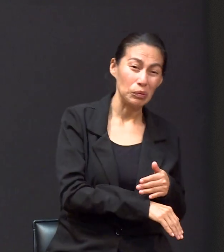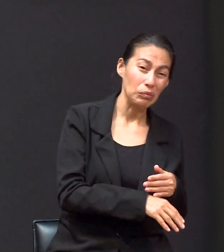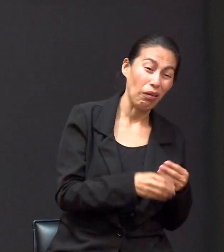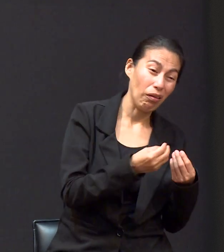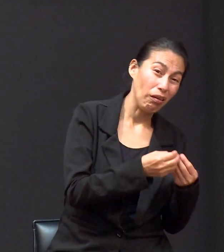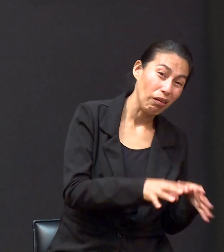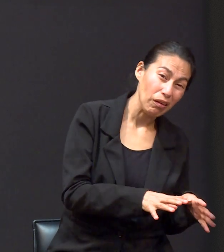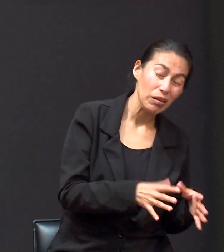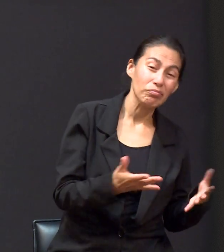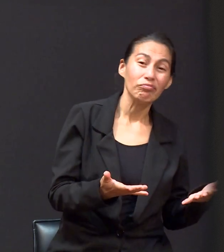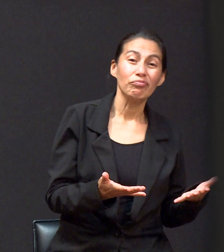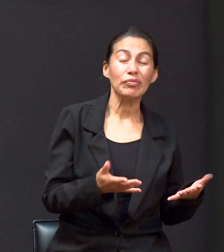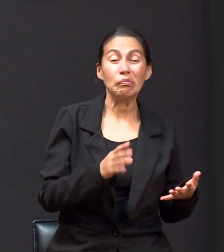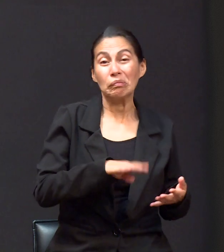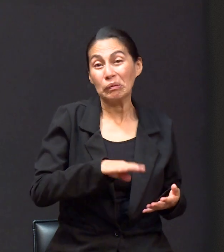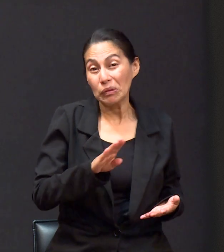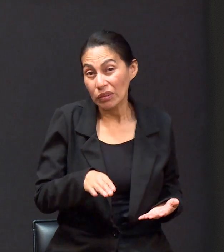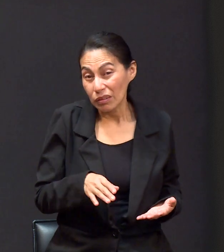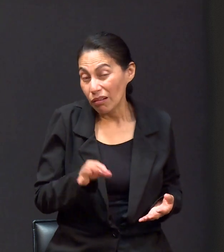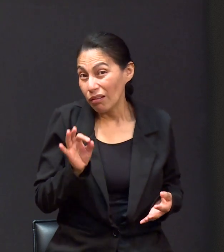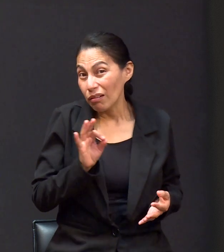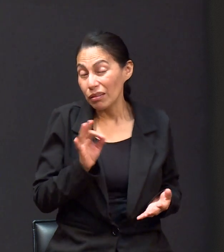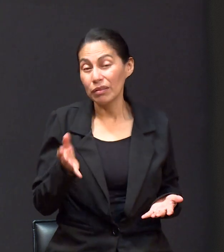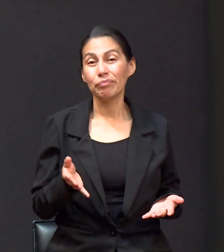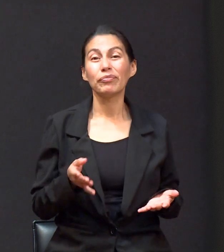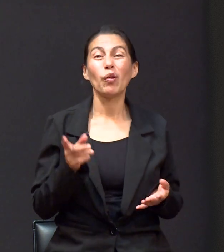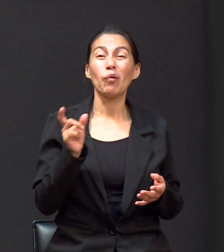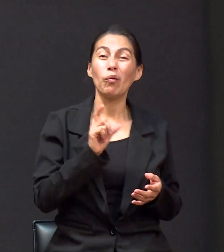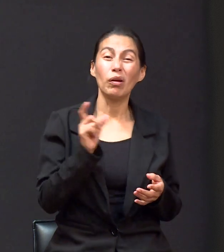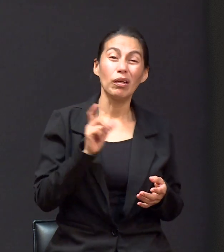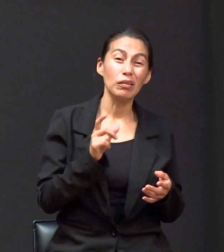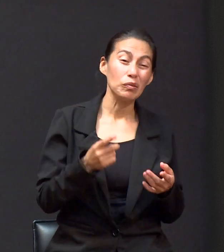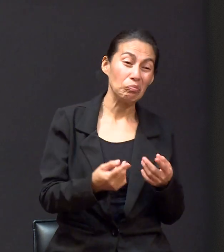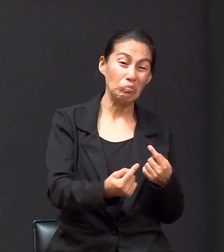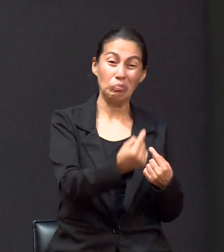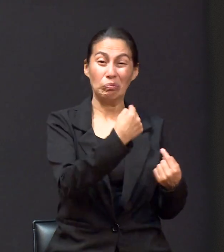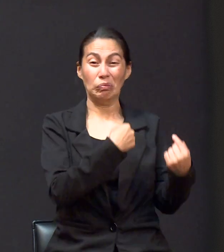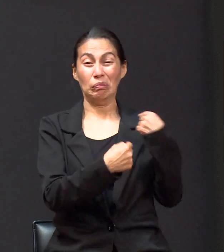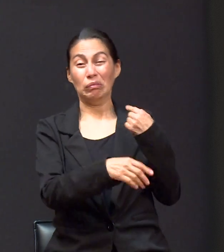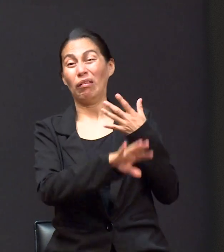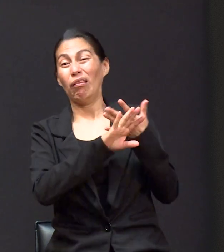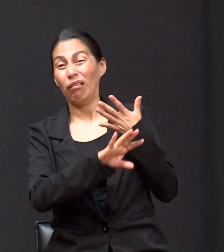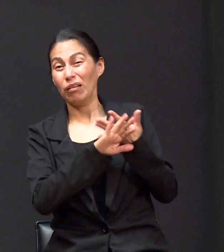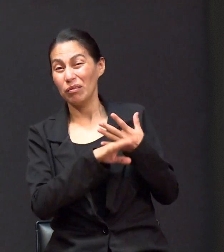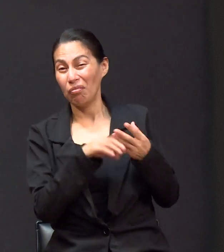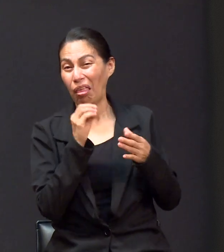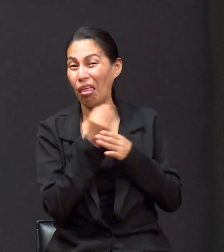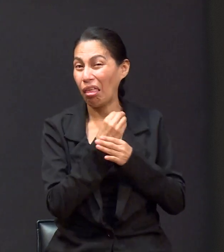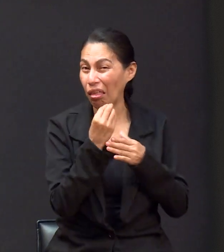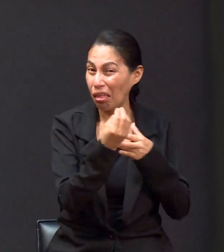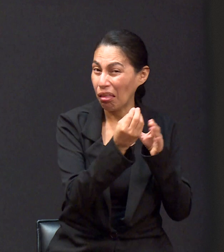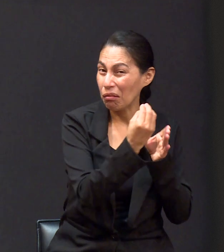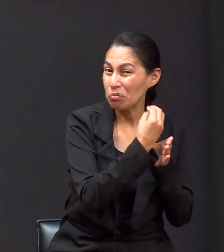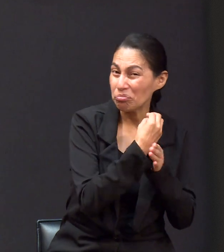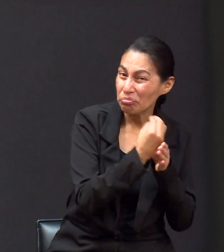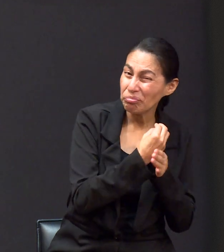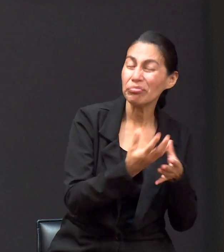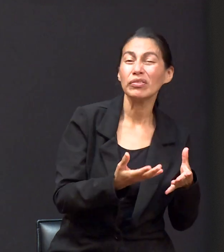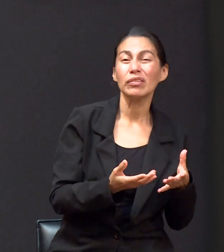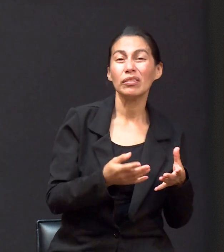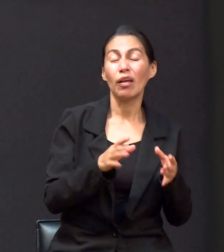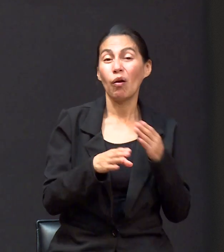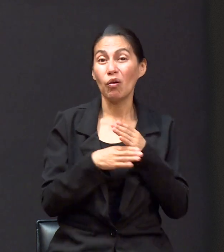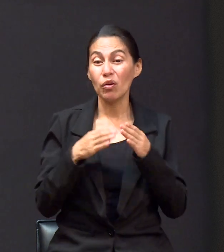pérdidas, cuando hay antipatía contra ti, cuando las cosas no salen como